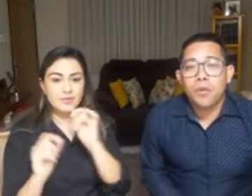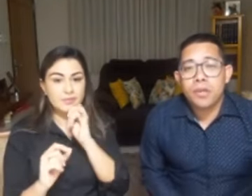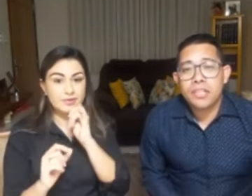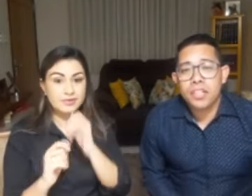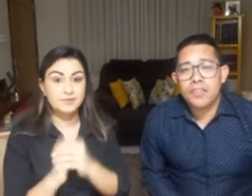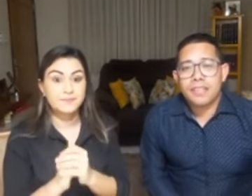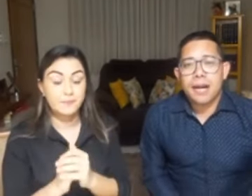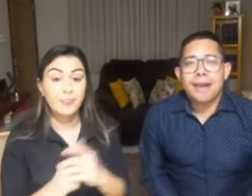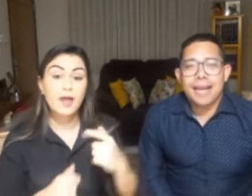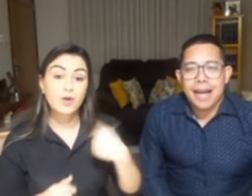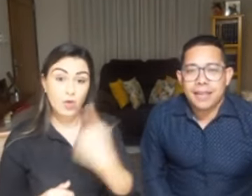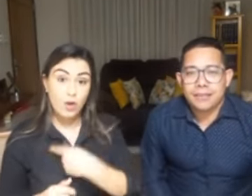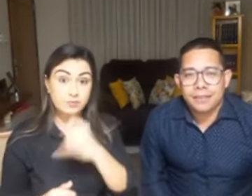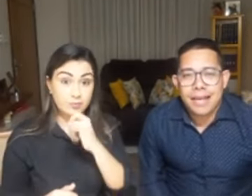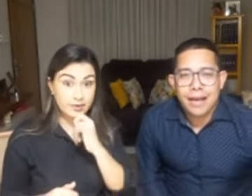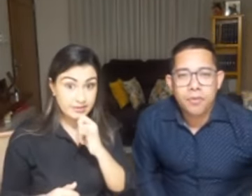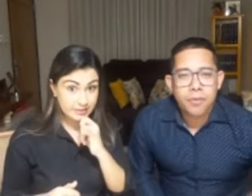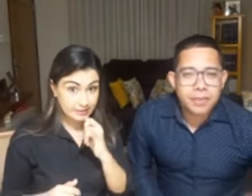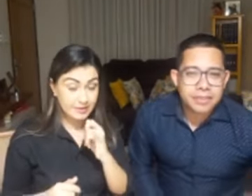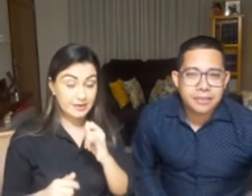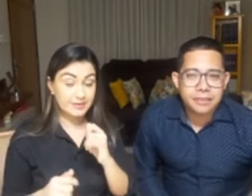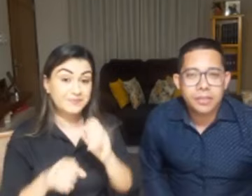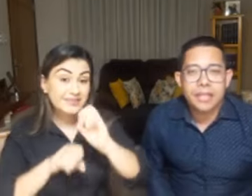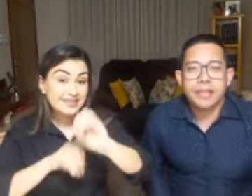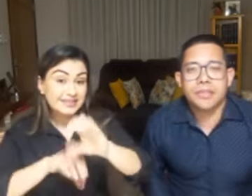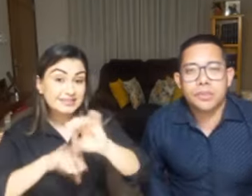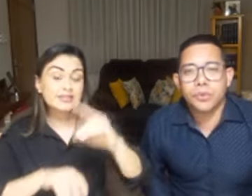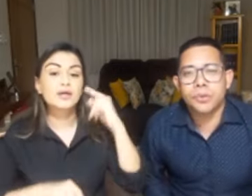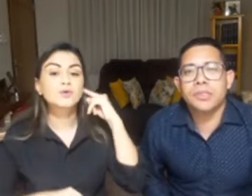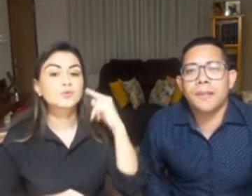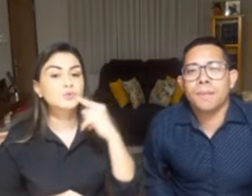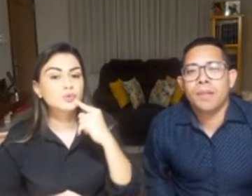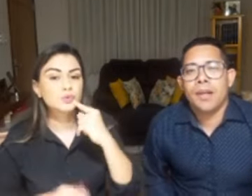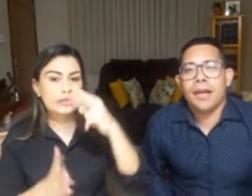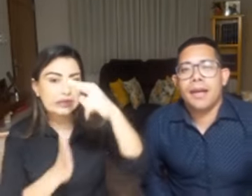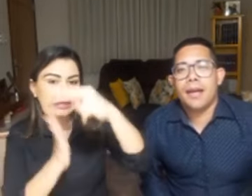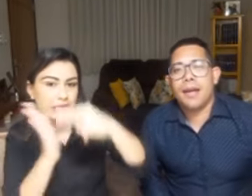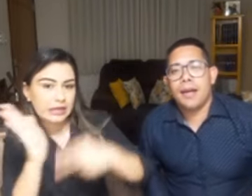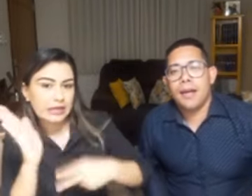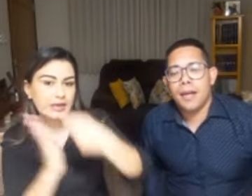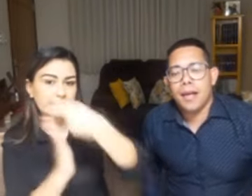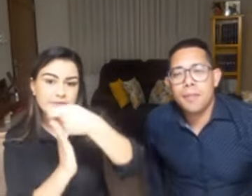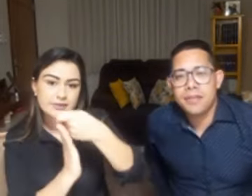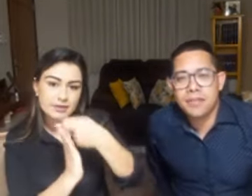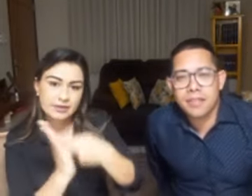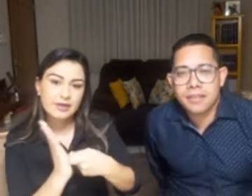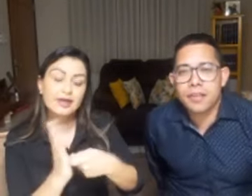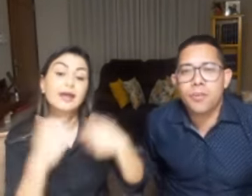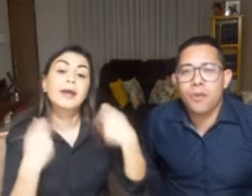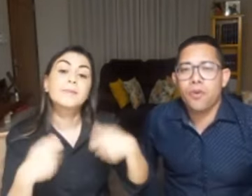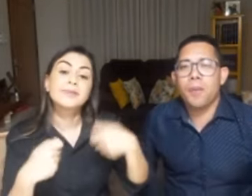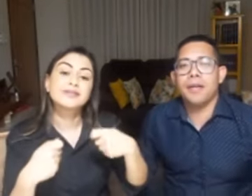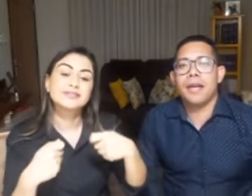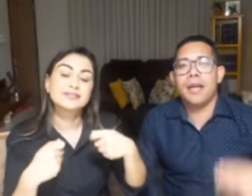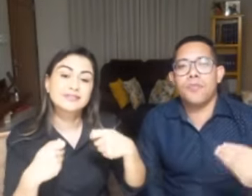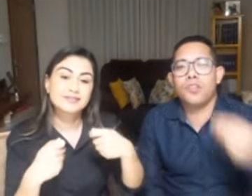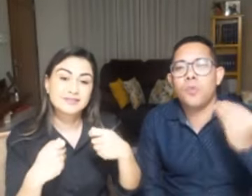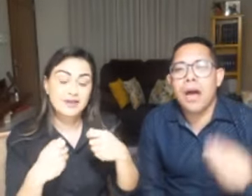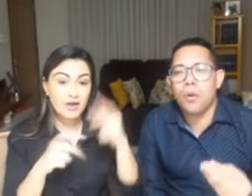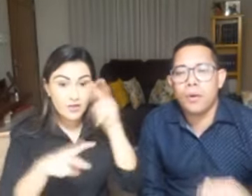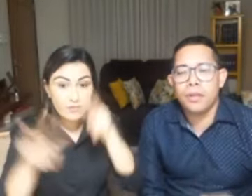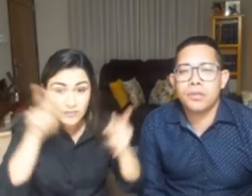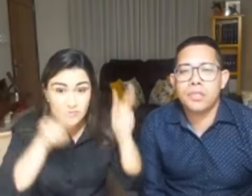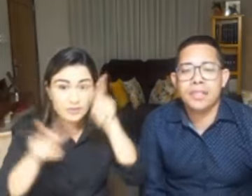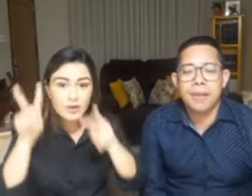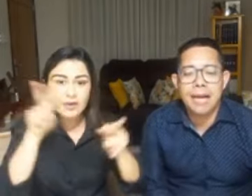Então, quando a gente vai trabalhar a questão da alfabetização da criança surda, ela precisa ser de uma forma